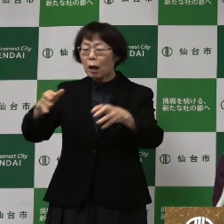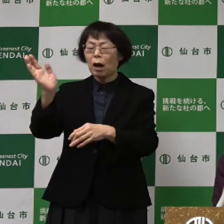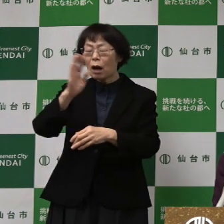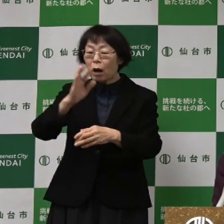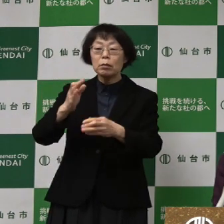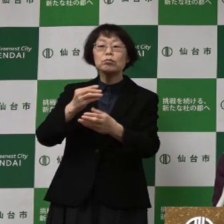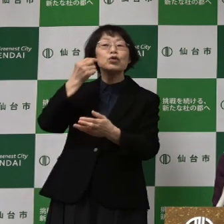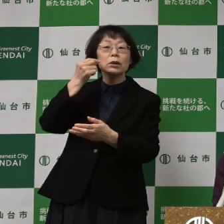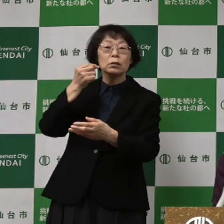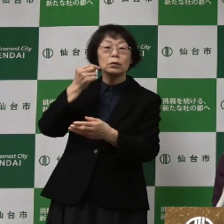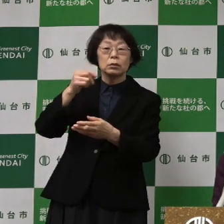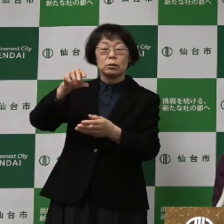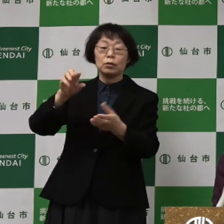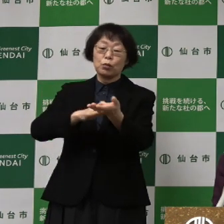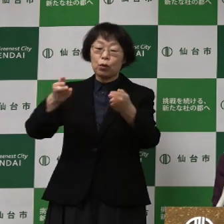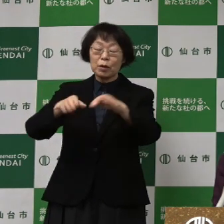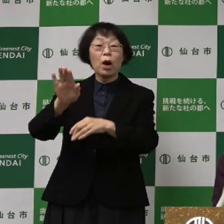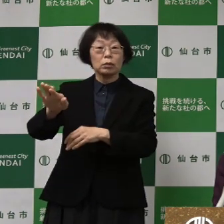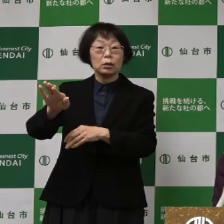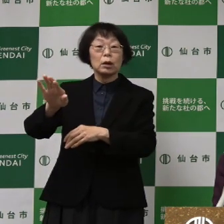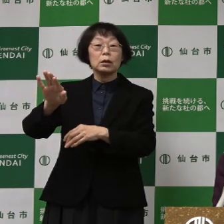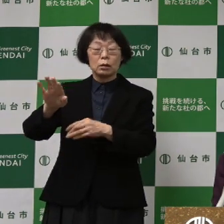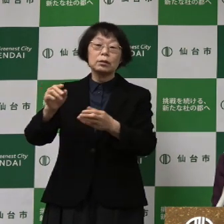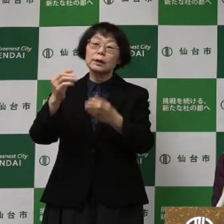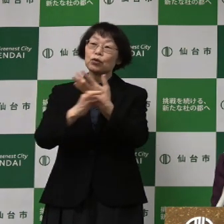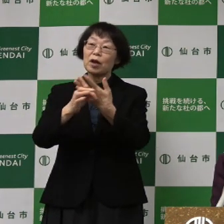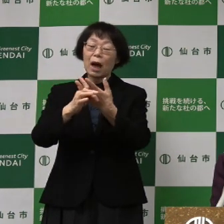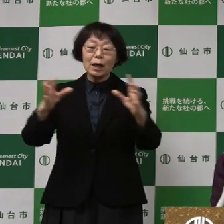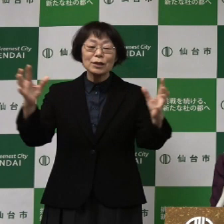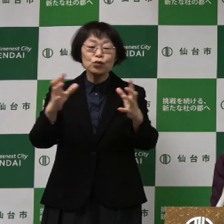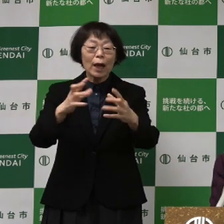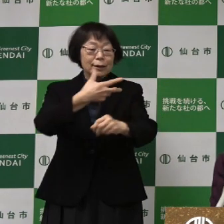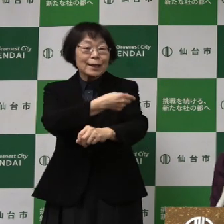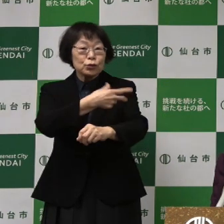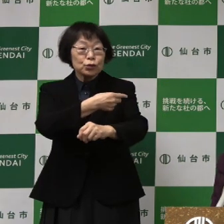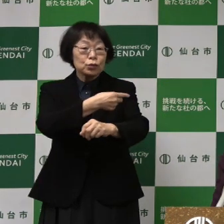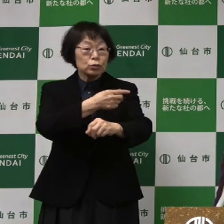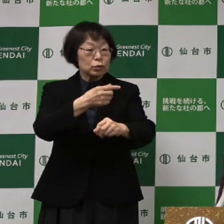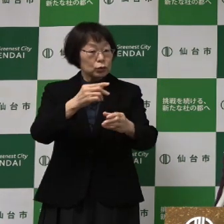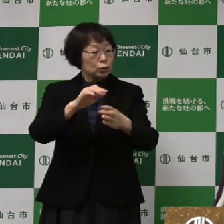、例えばこう集団接種とかそういった考え方はあるんでしょうか。 それも